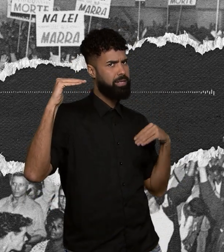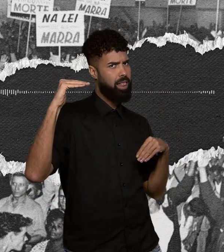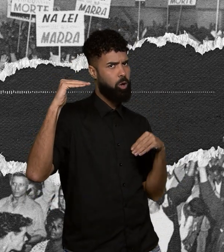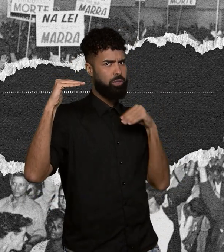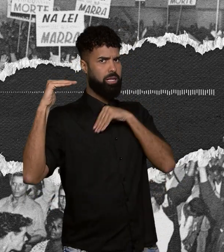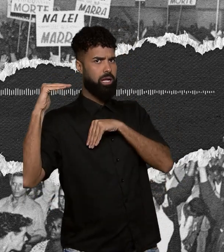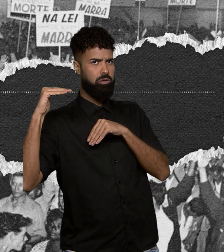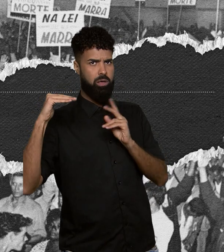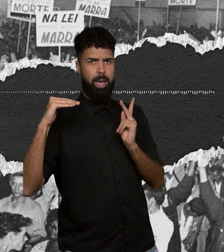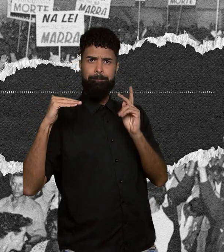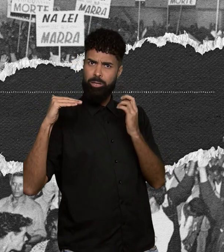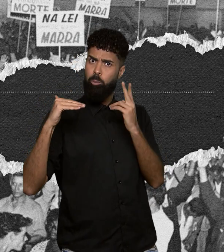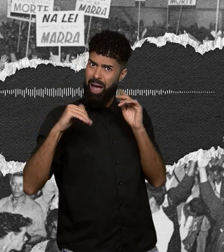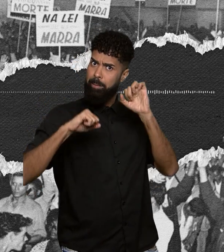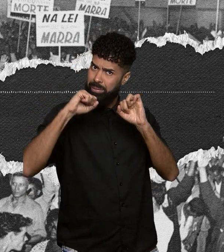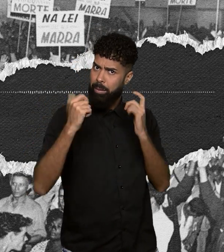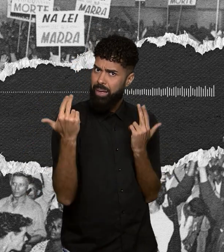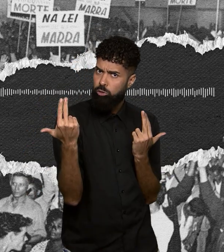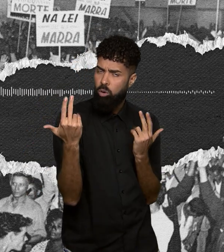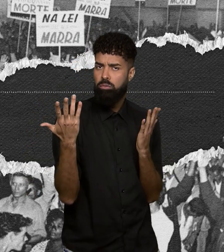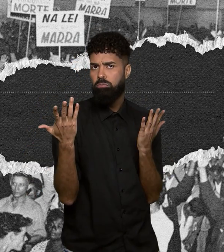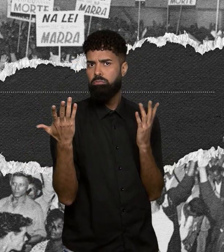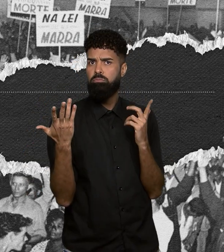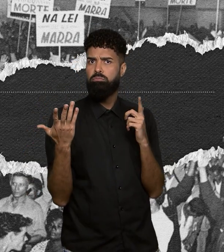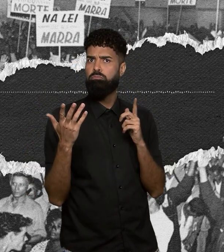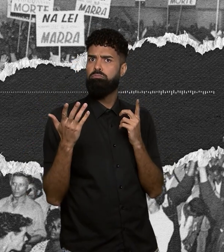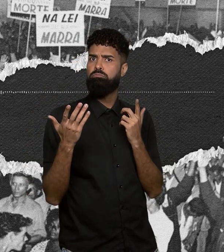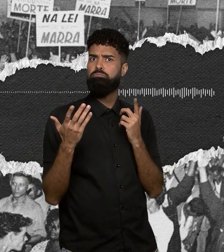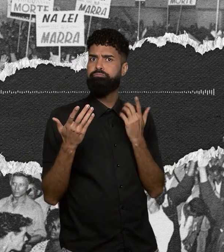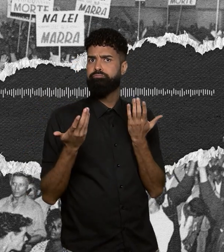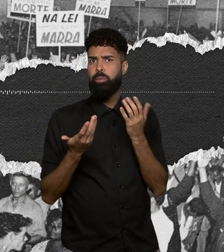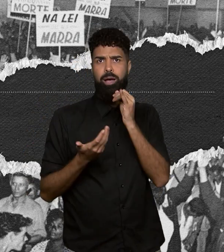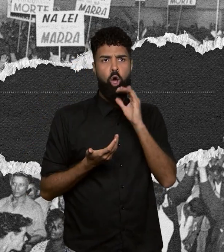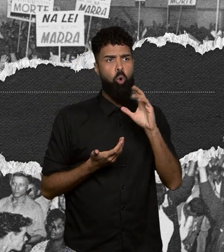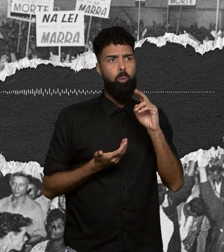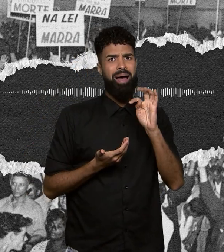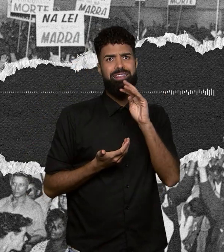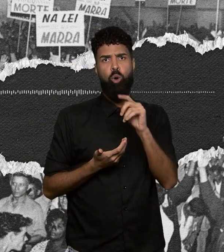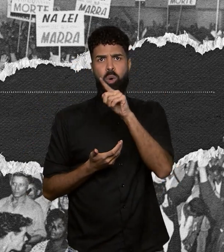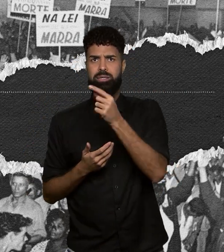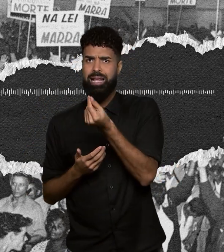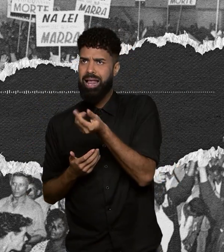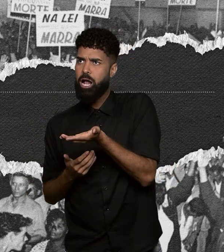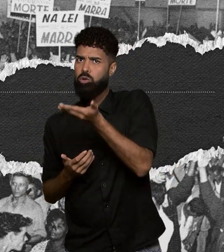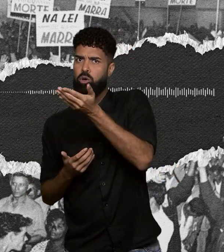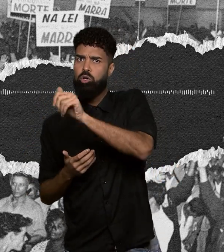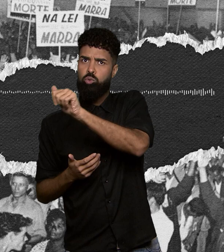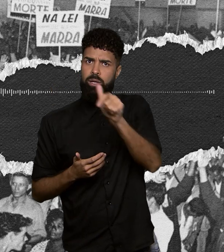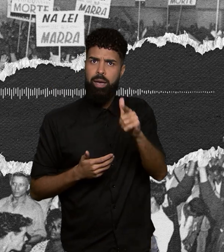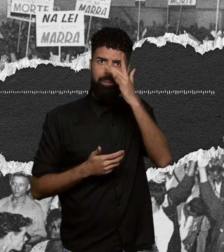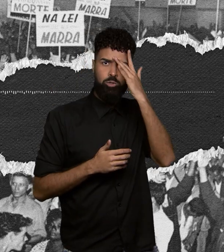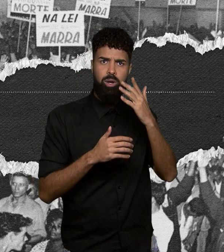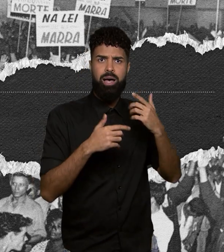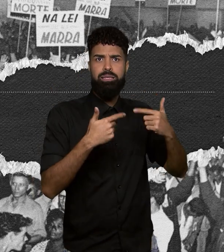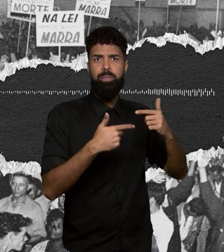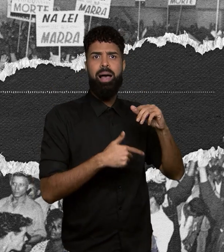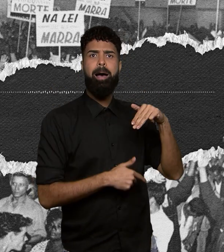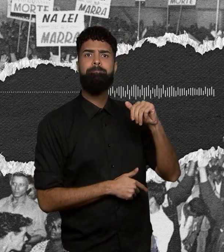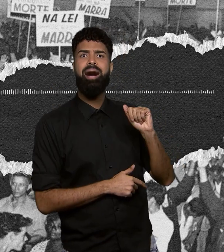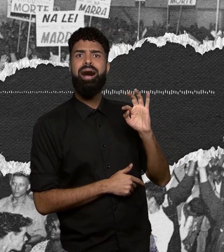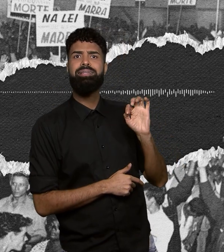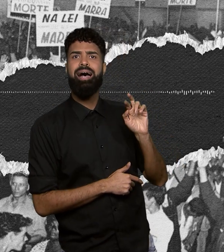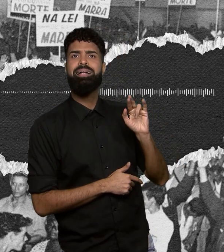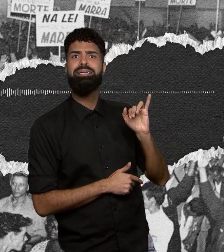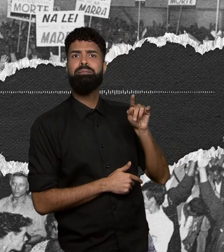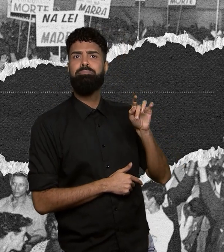trabalhadores da Petrobras né os de Cubatão com o salário um pouco mais alto do que aqueles que estão eh em Mataripe Os